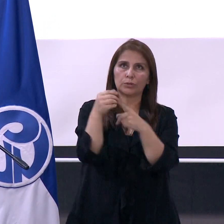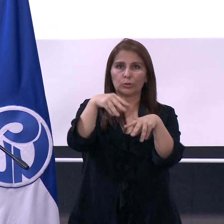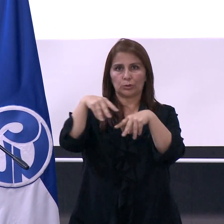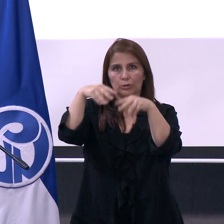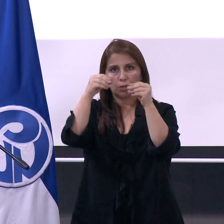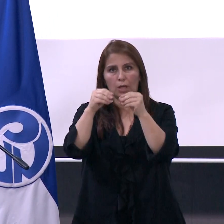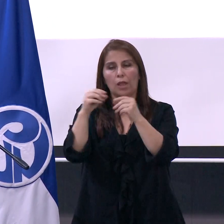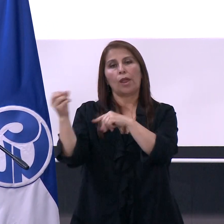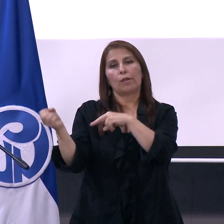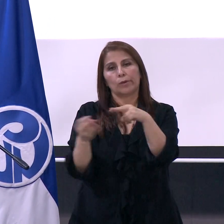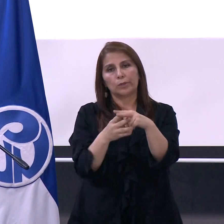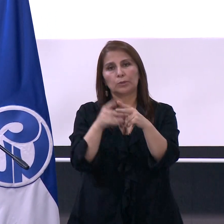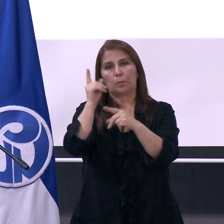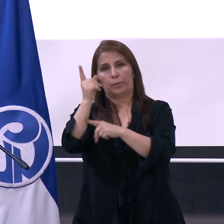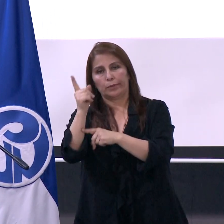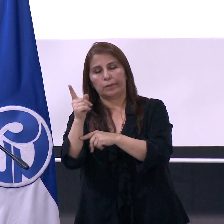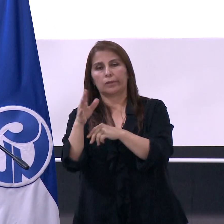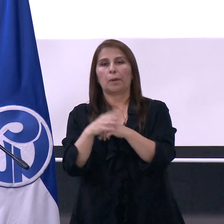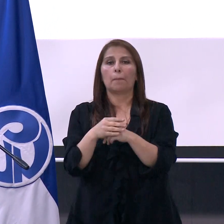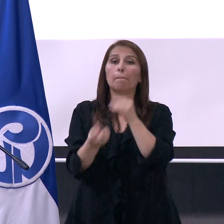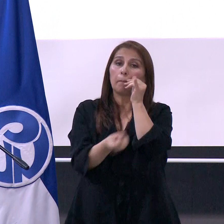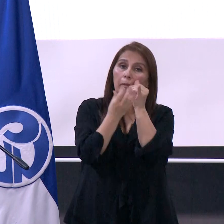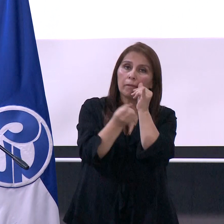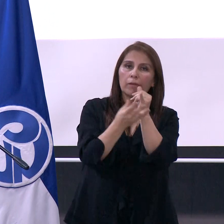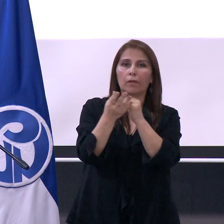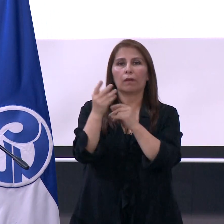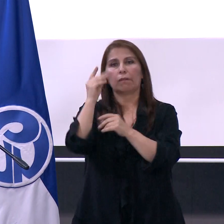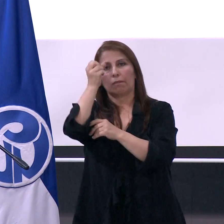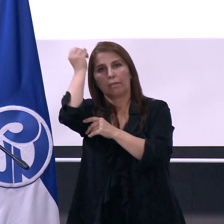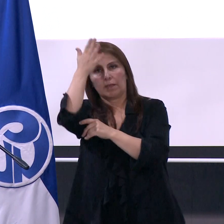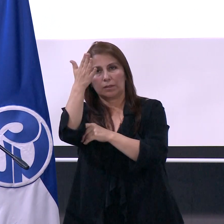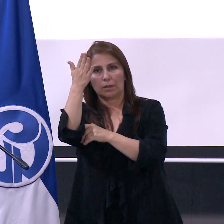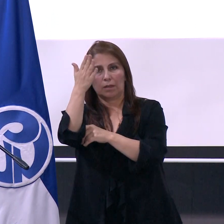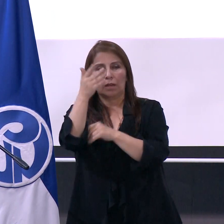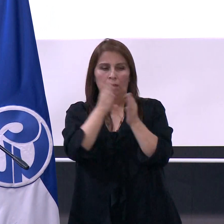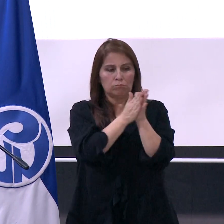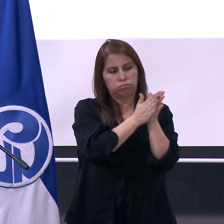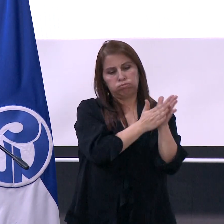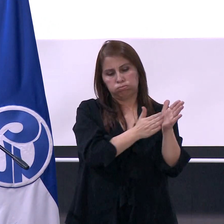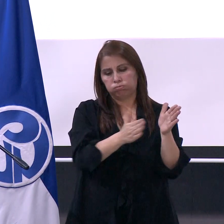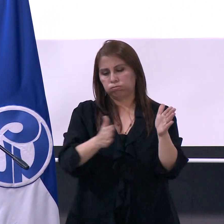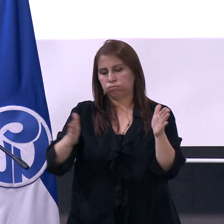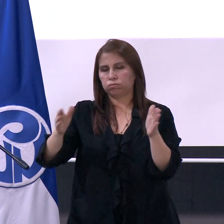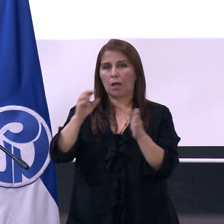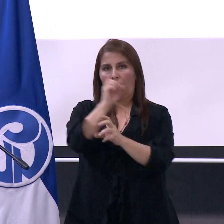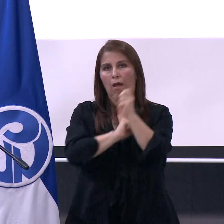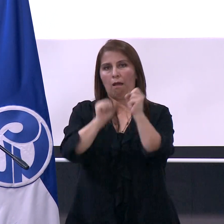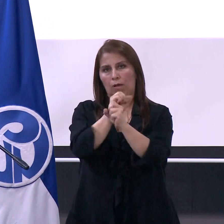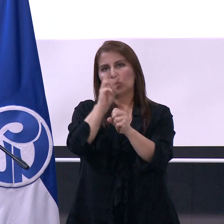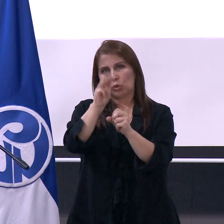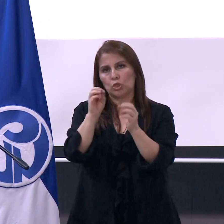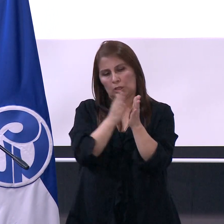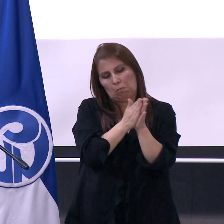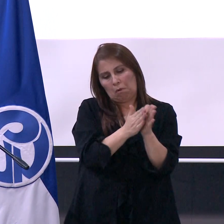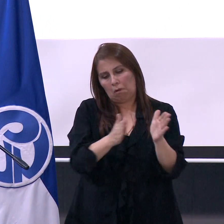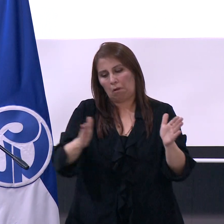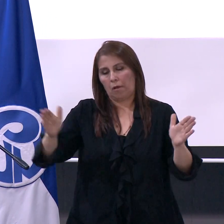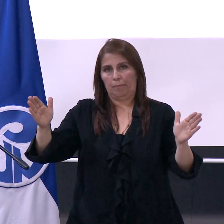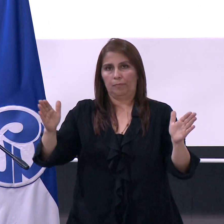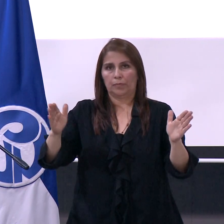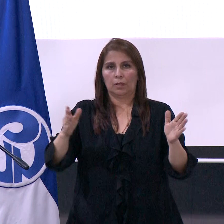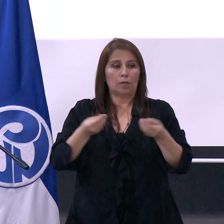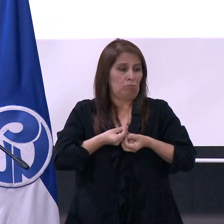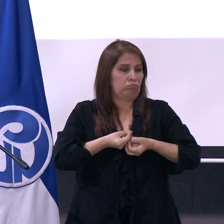educación y política pedagogía y didáctica que funcionaron hasta finales de esa década ochentas y se ofrecían para todas las